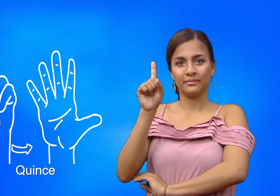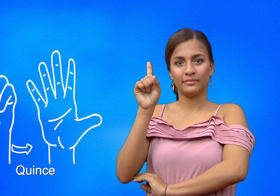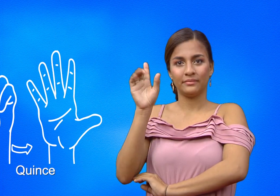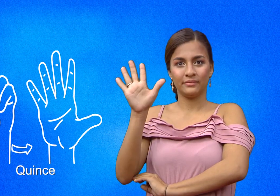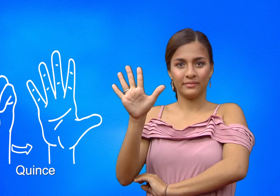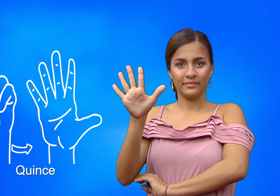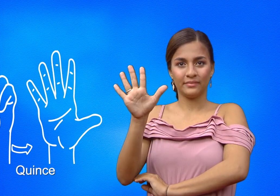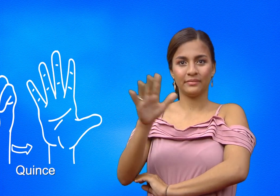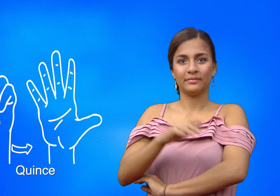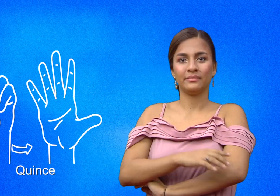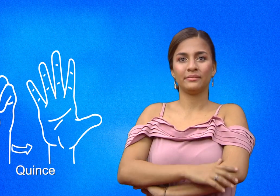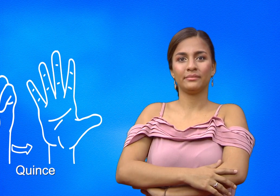15